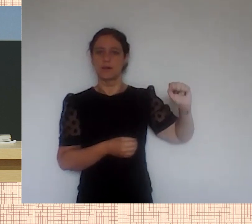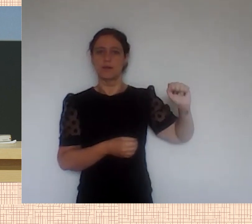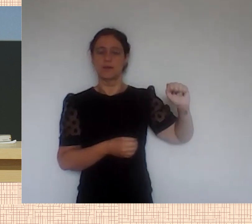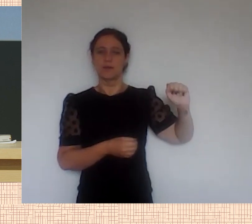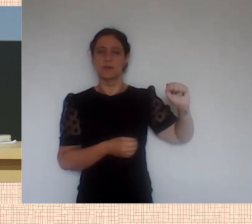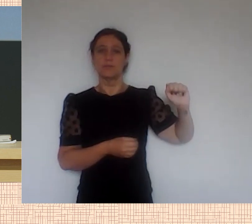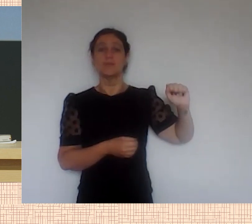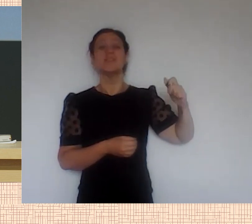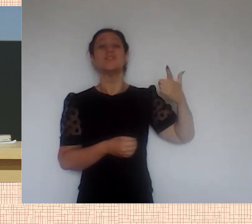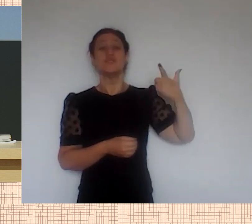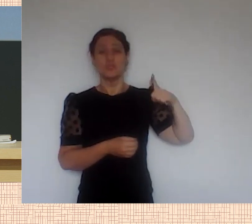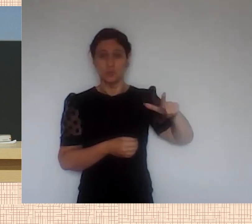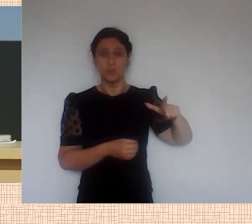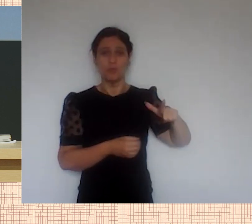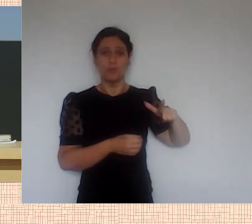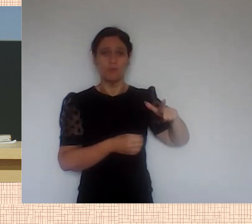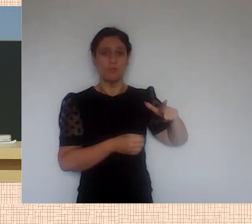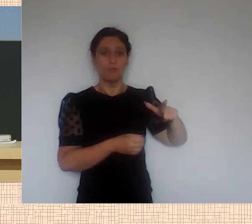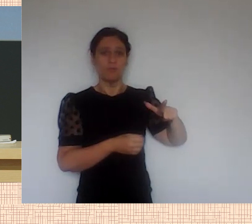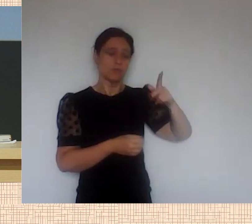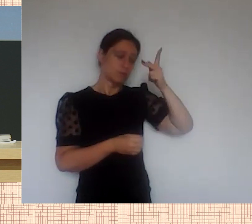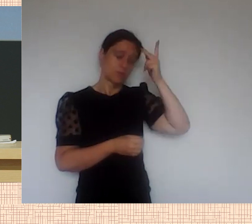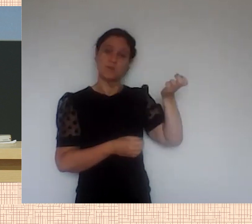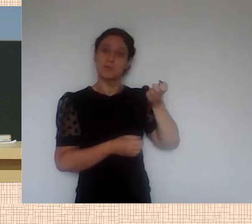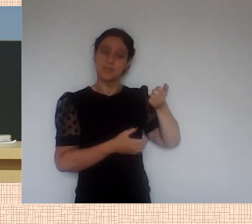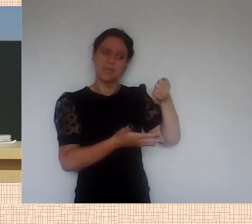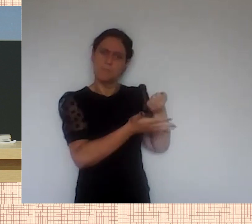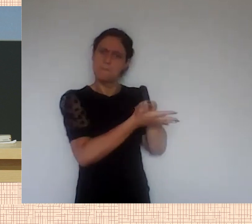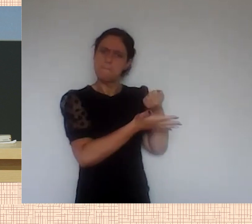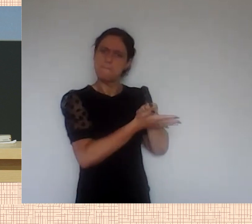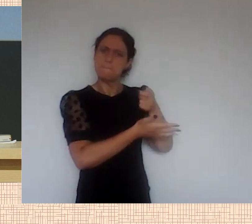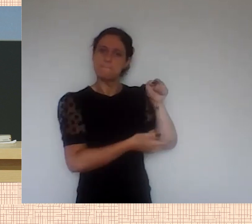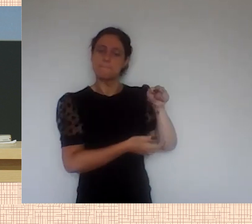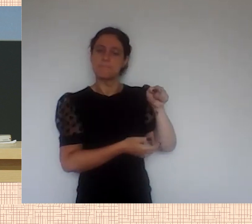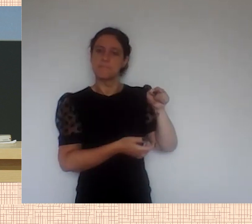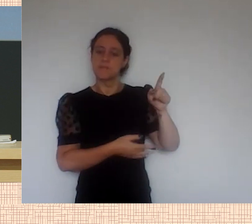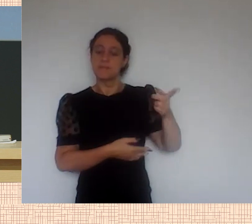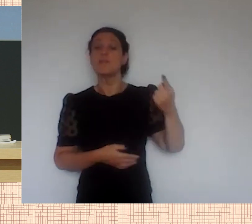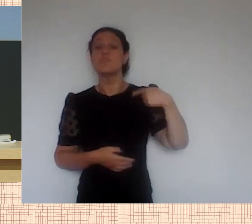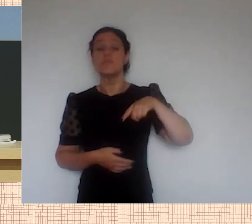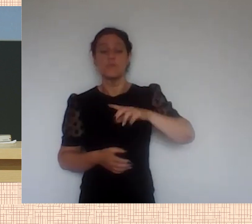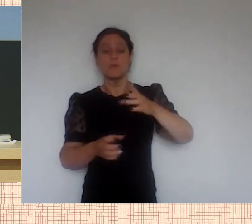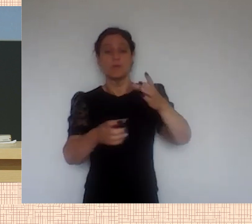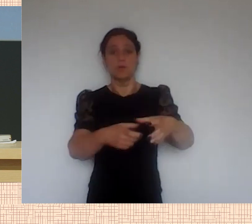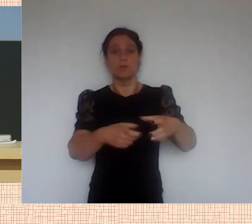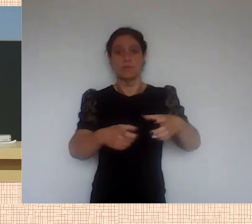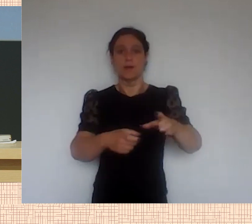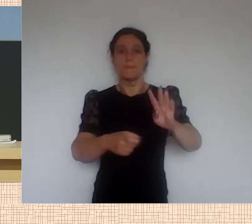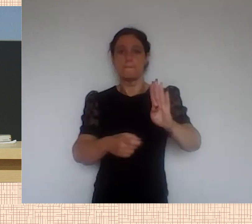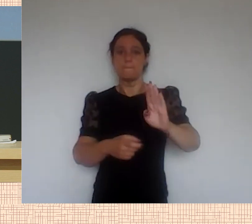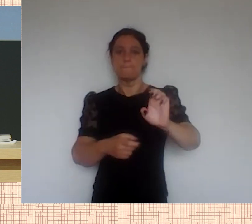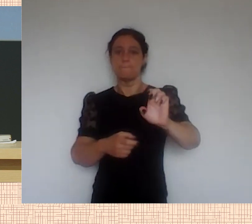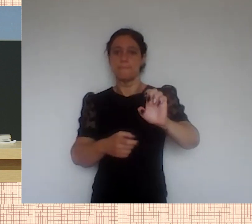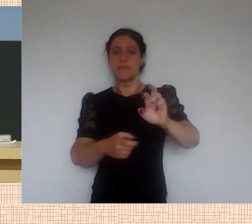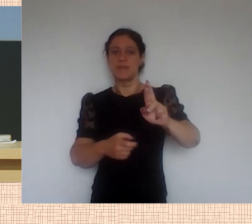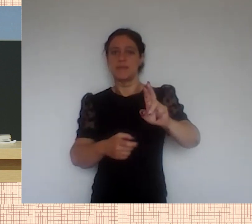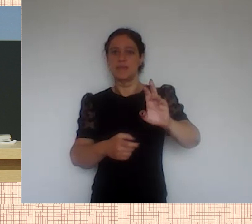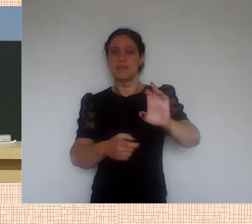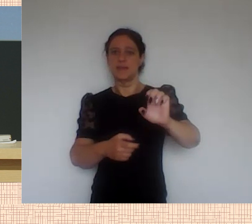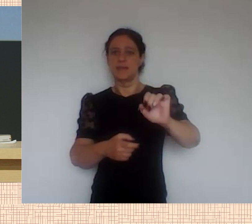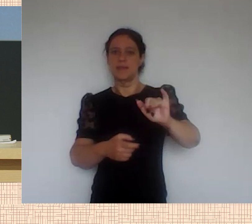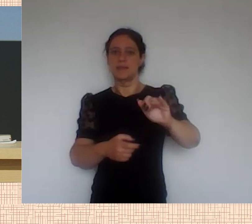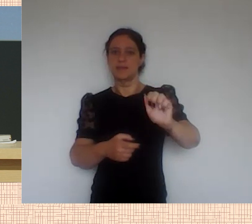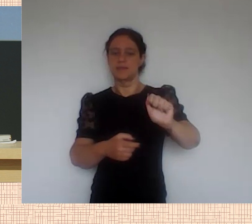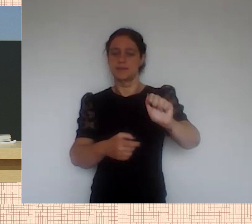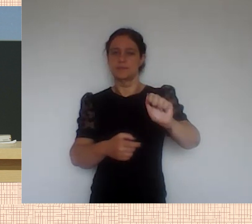E aí foram para Bereia. E os de Tessalônica foram até Bereia para perseguir. E houve